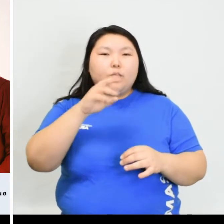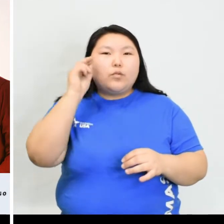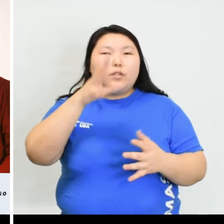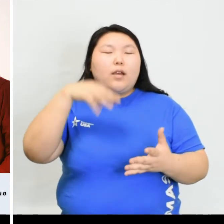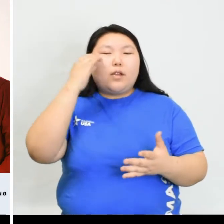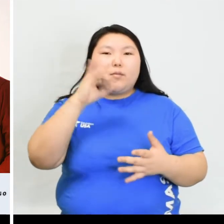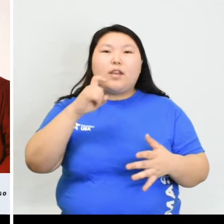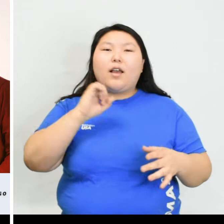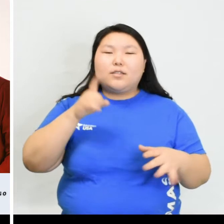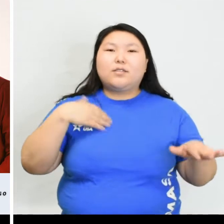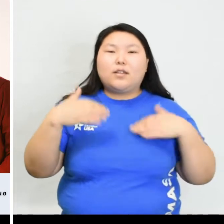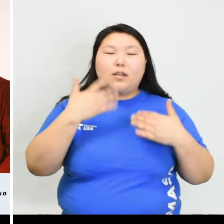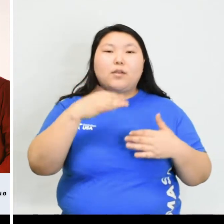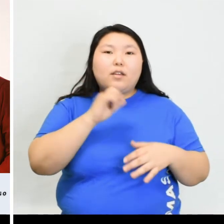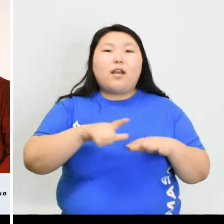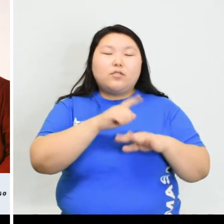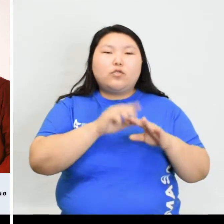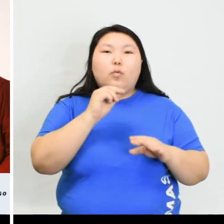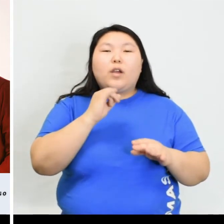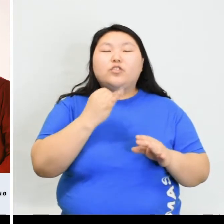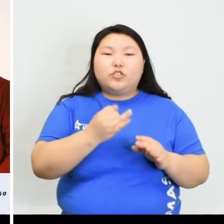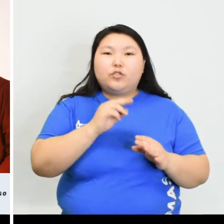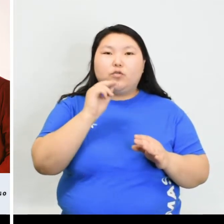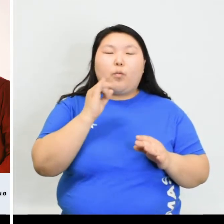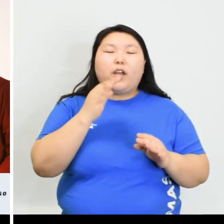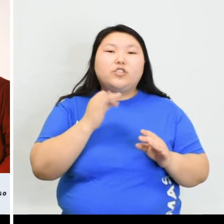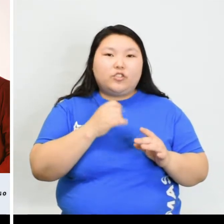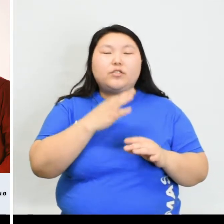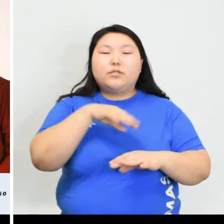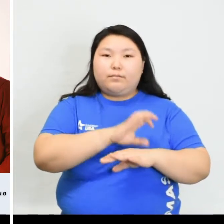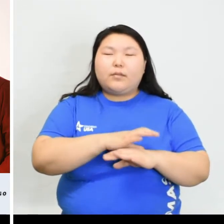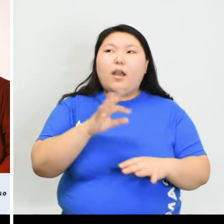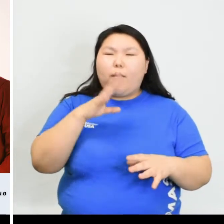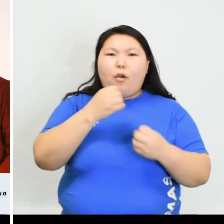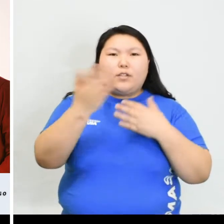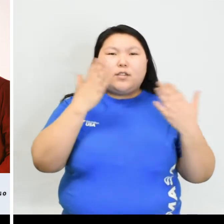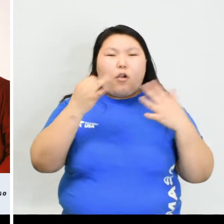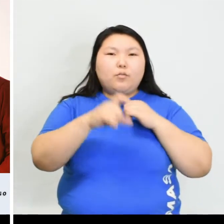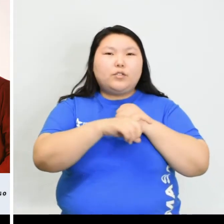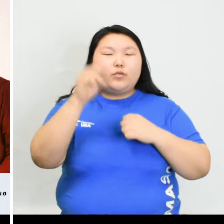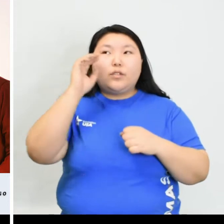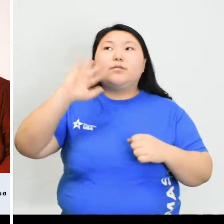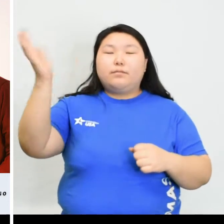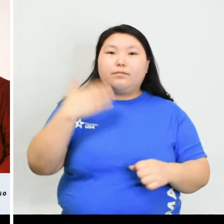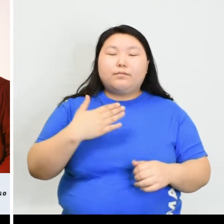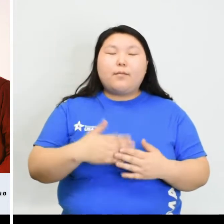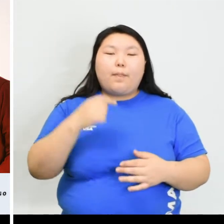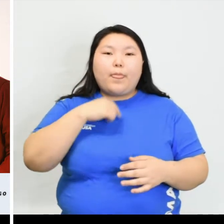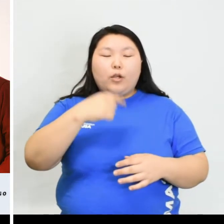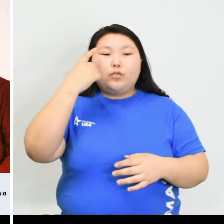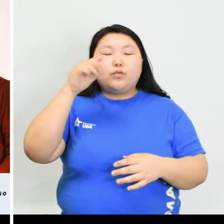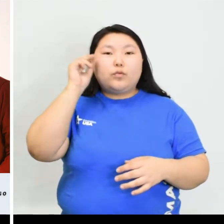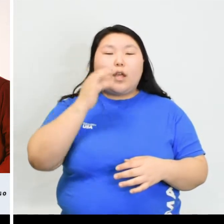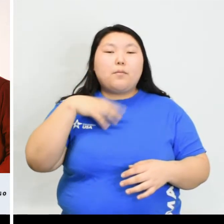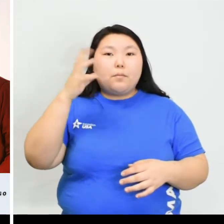ажиллаж байгаатай байсан газар бол Хицбашигийн университет. Хицбаши университет. Айгүй олон талаас нь олон мэдрэгчлэр сураад ирчлээ. Тэгээд энэ сурсан